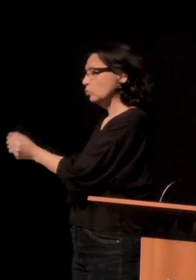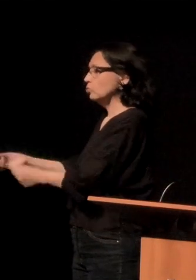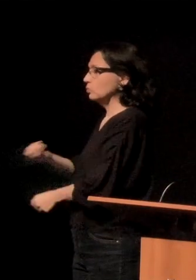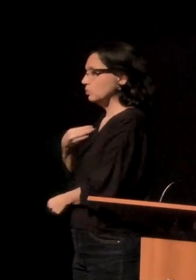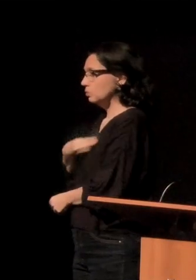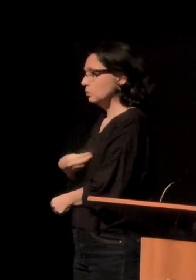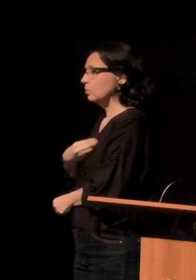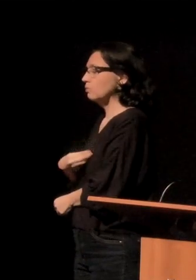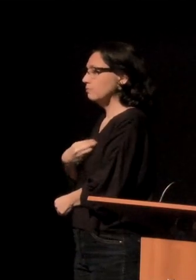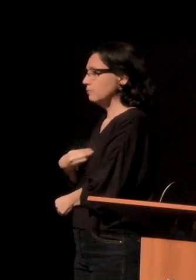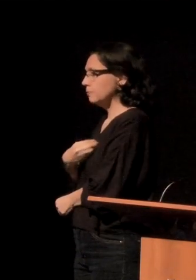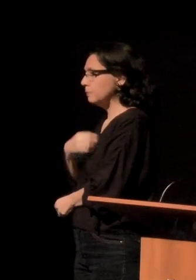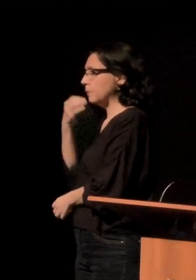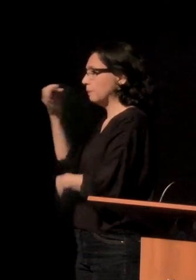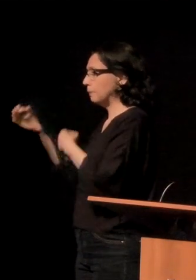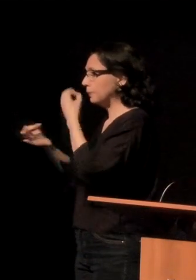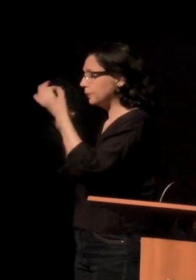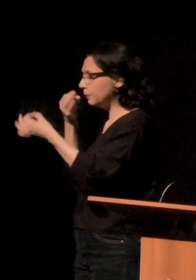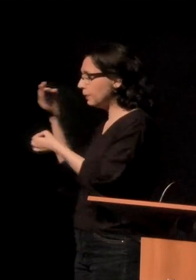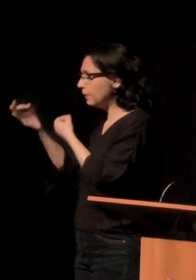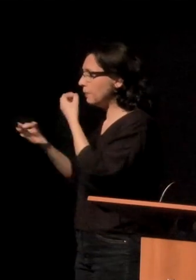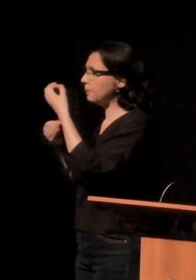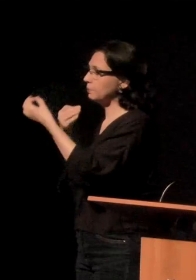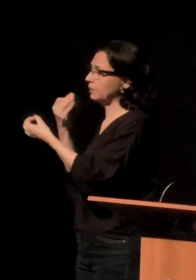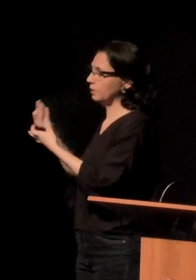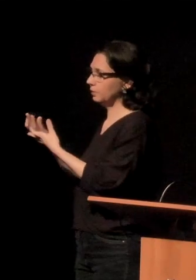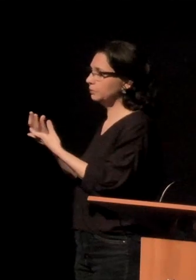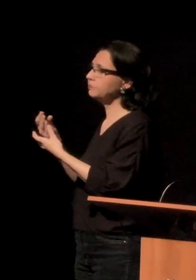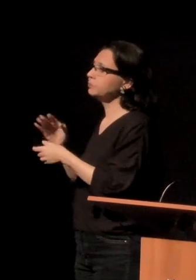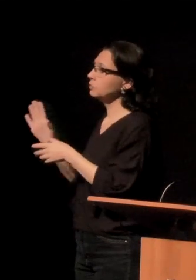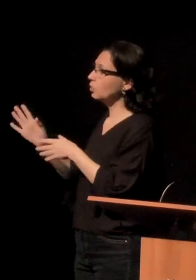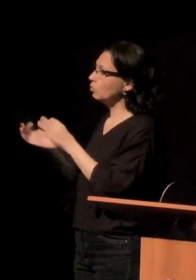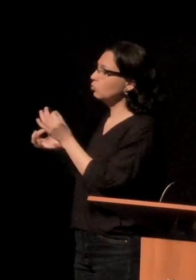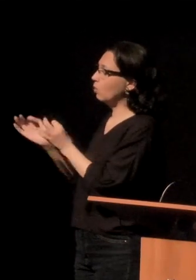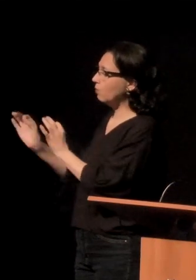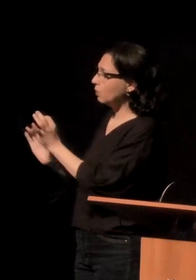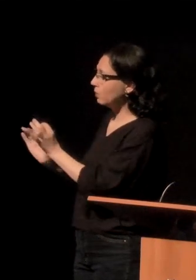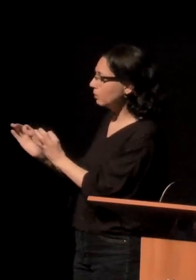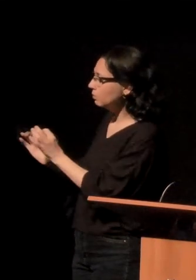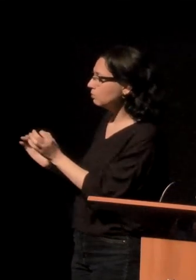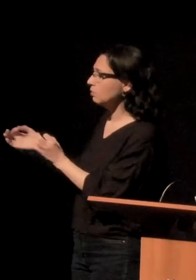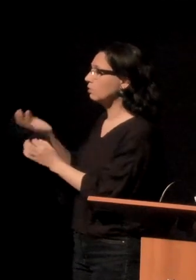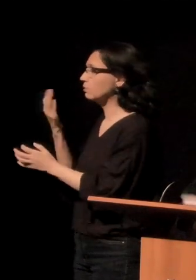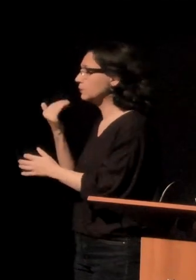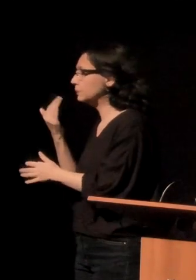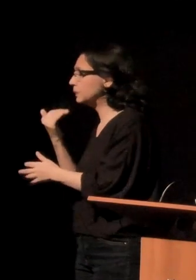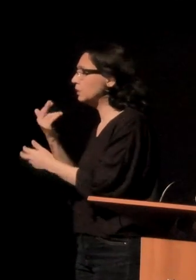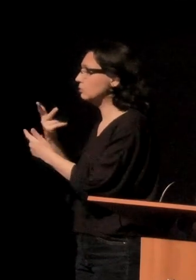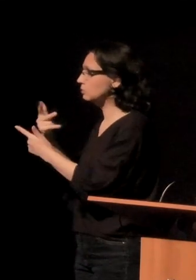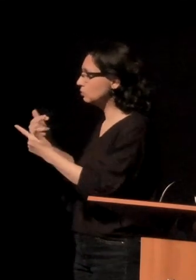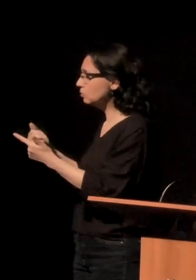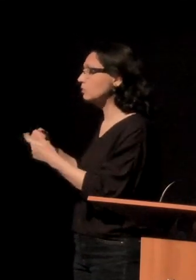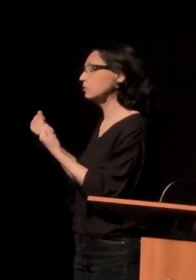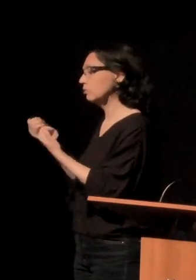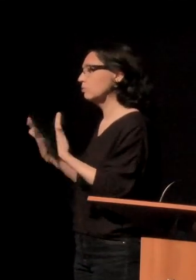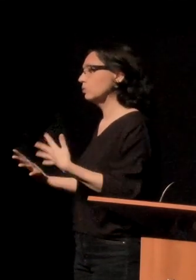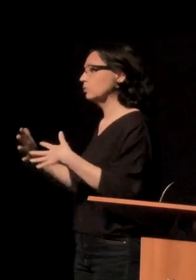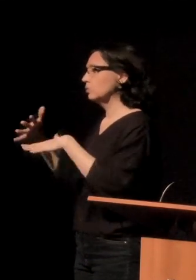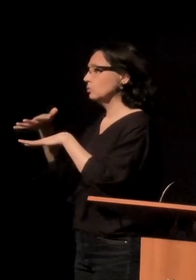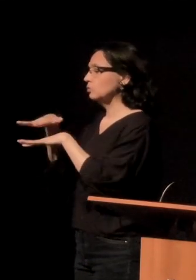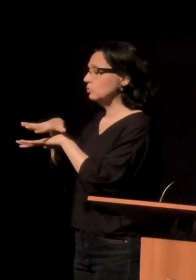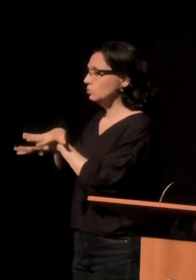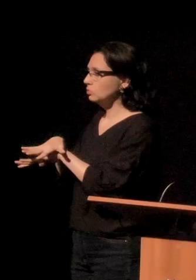também ao invés de começar uma questão dessa preparação de coisas separadas você tendo essa inclusão